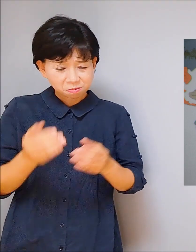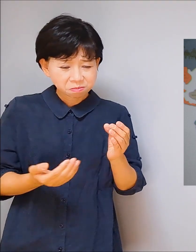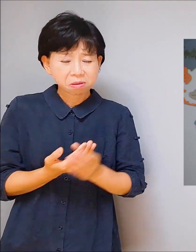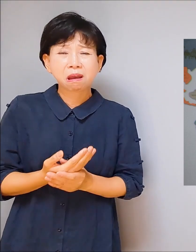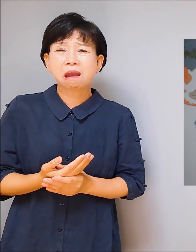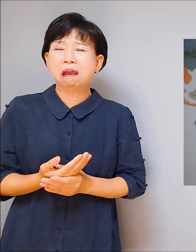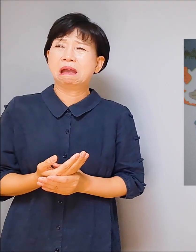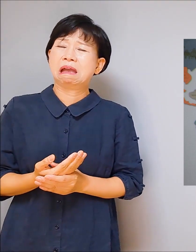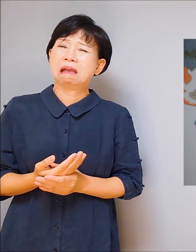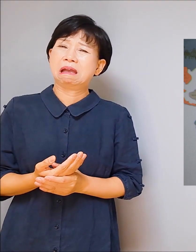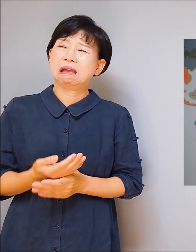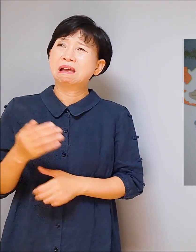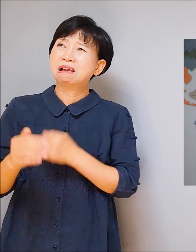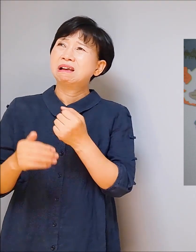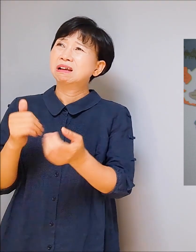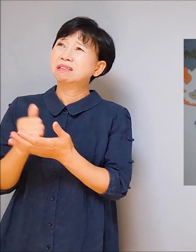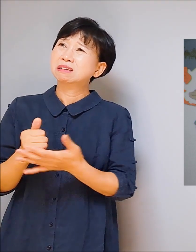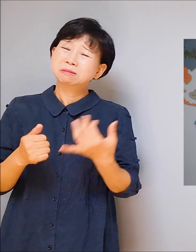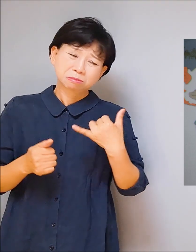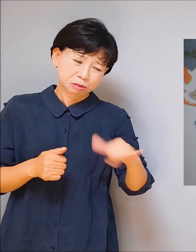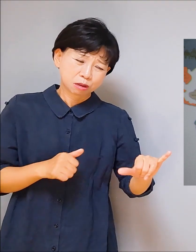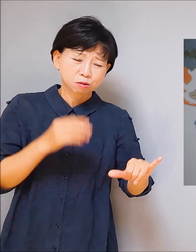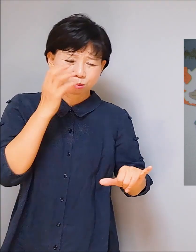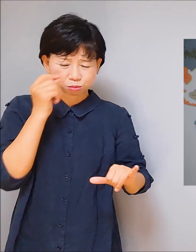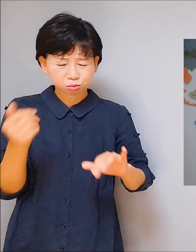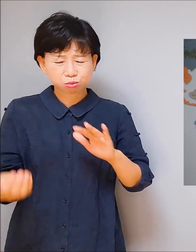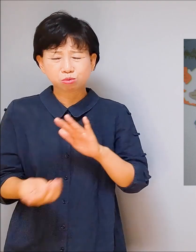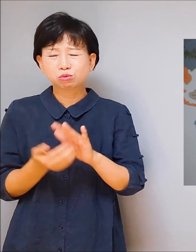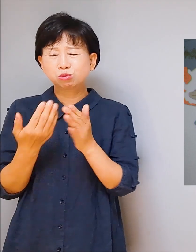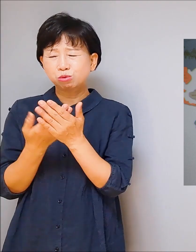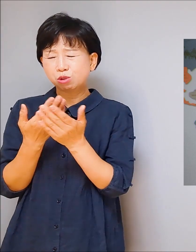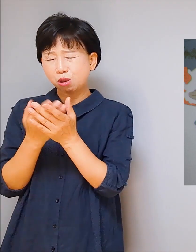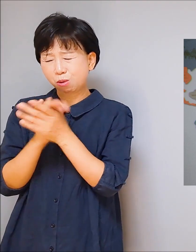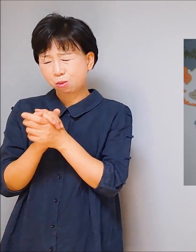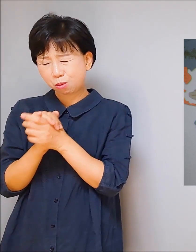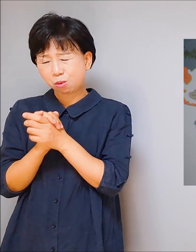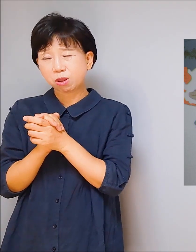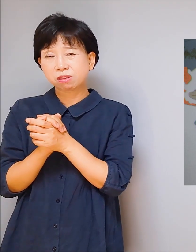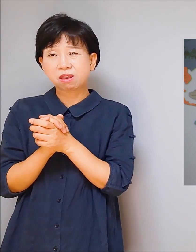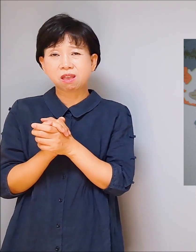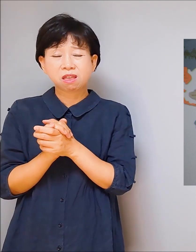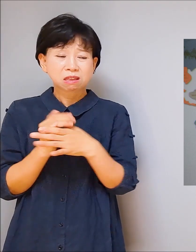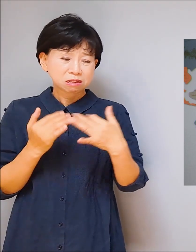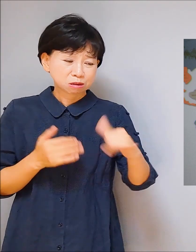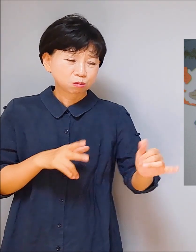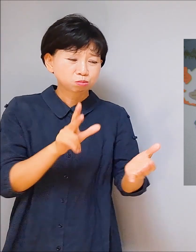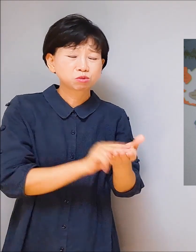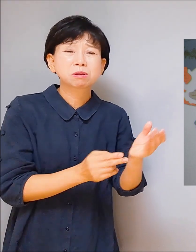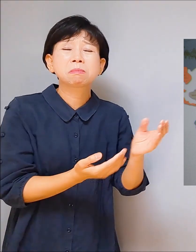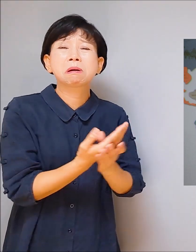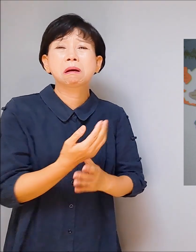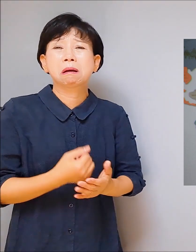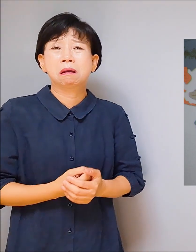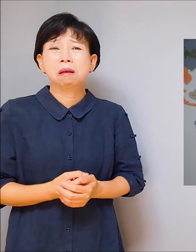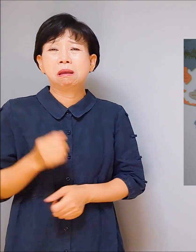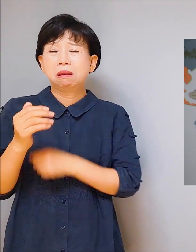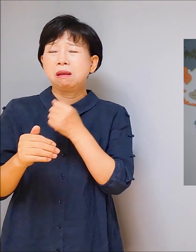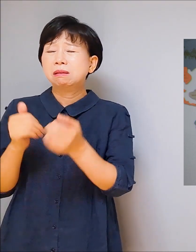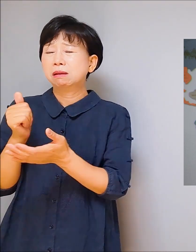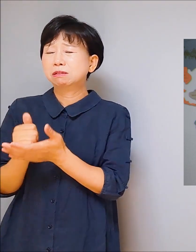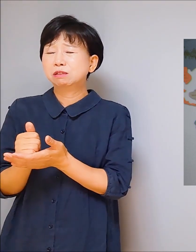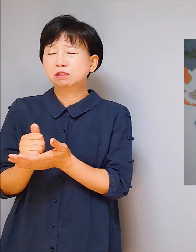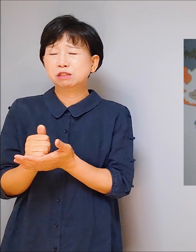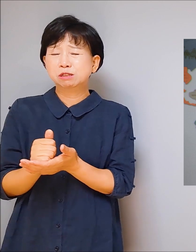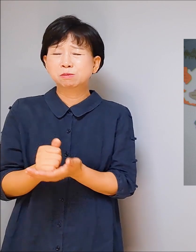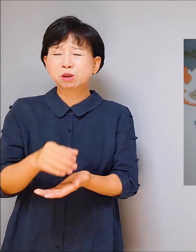되게 해주세요. 근데 자식이 어려움을 겪고 있습니다. 하나님 돈 문제가 좀 있어요. 해결해 주세요. 근데 더 힘들어졌어요.